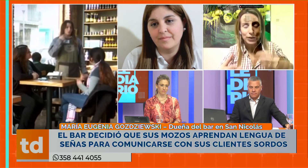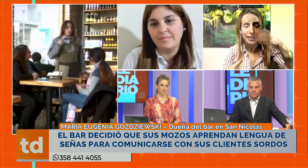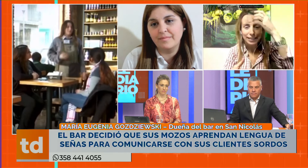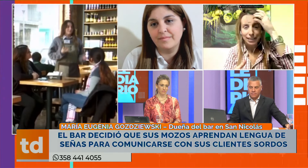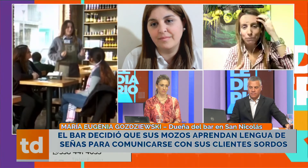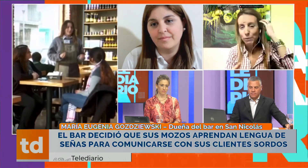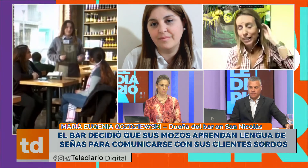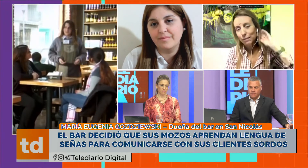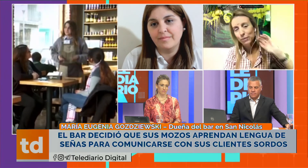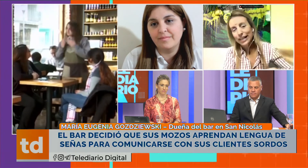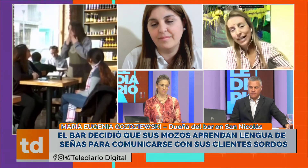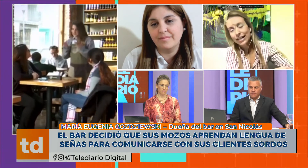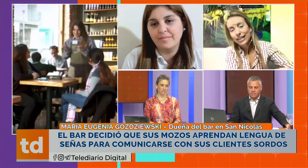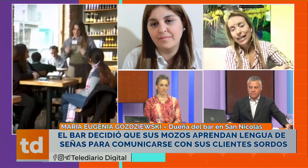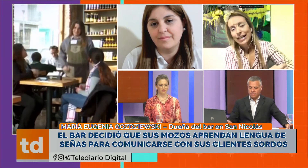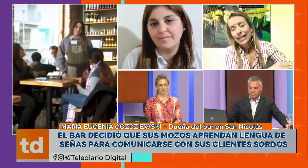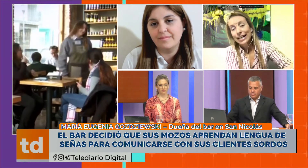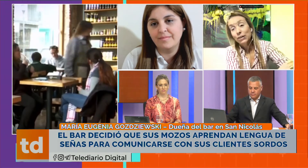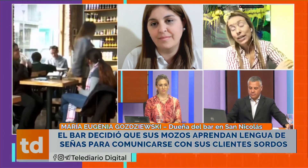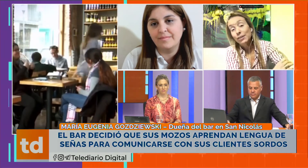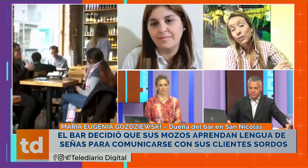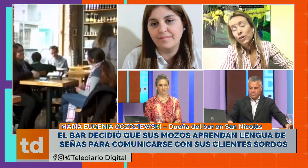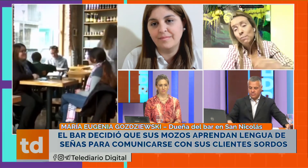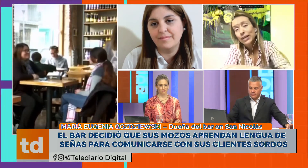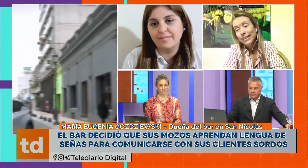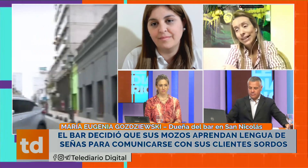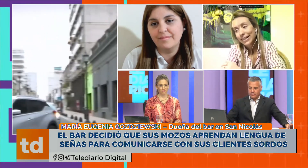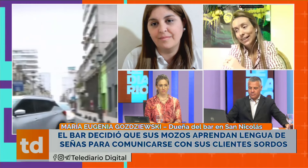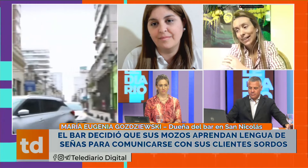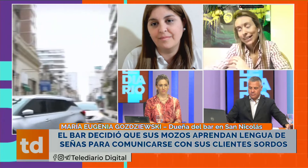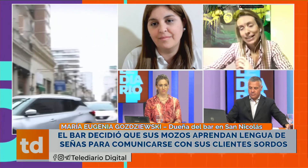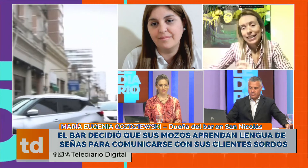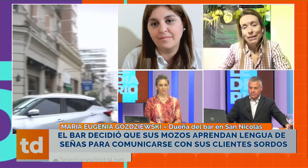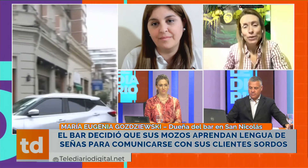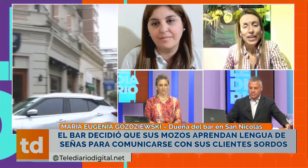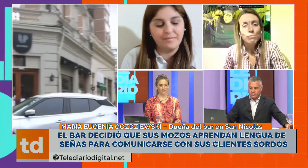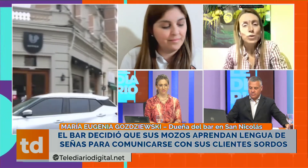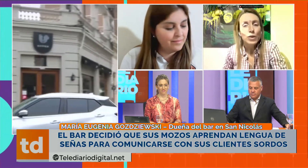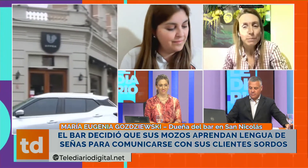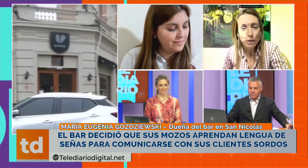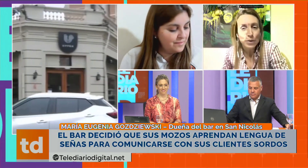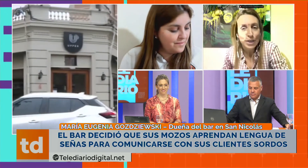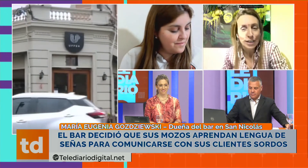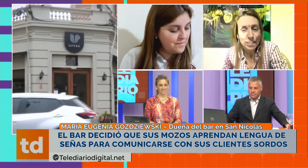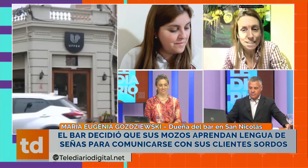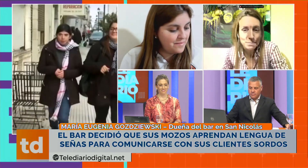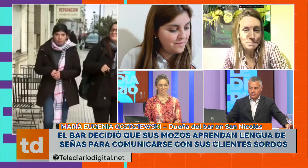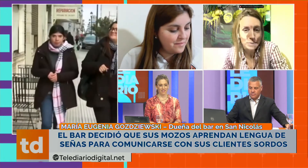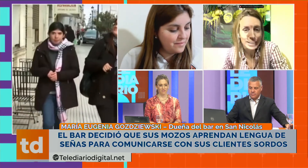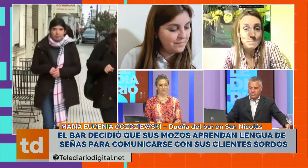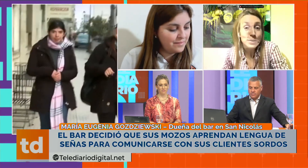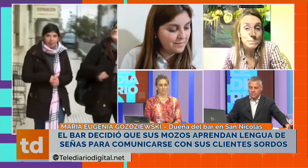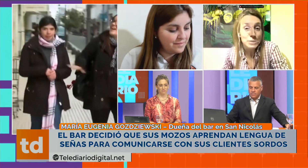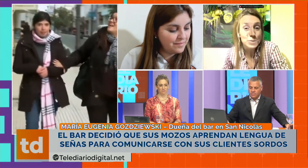rubro y qué dificultades por ahí hay. Creo que esto muestra que hay mucho camino por recorrer